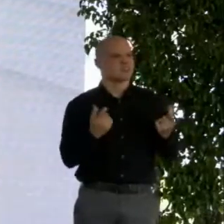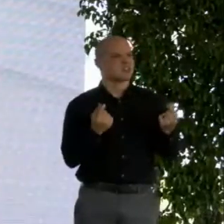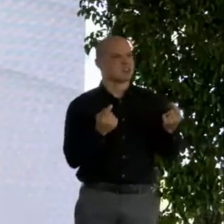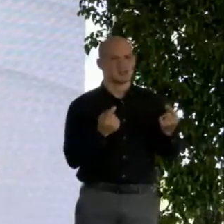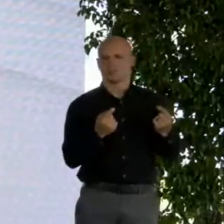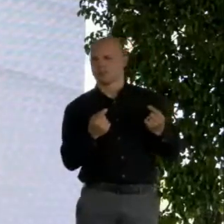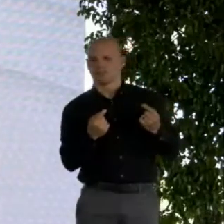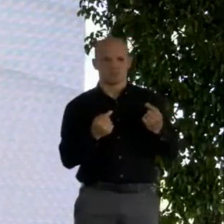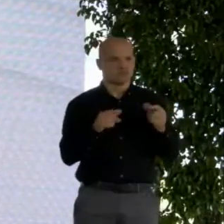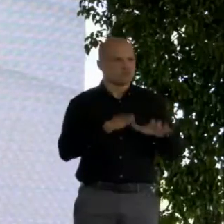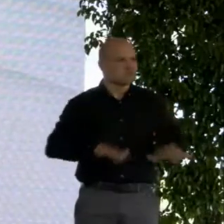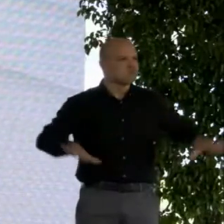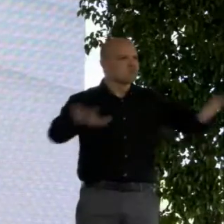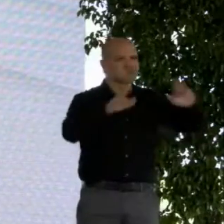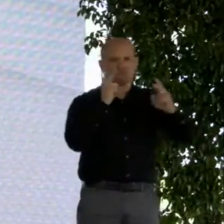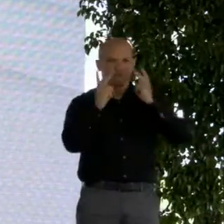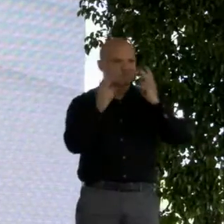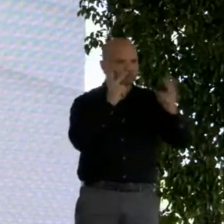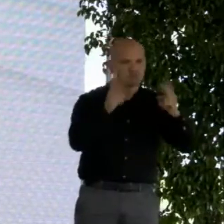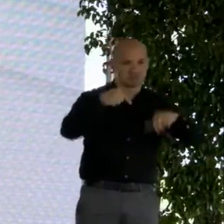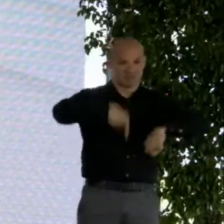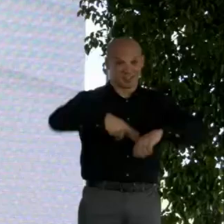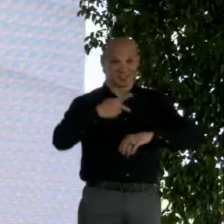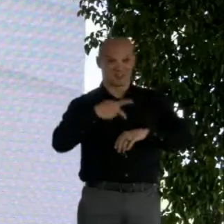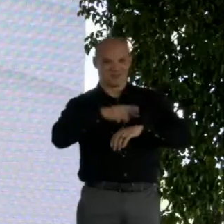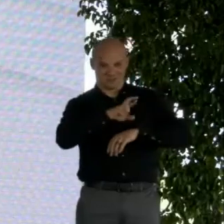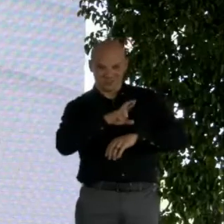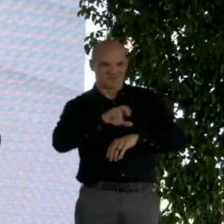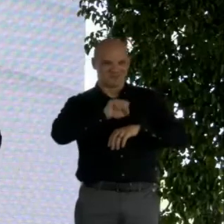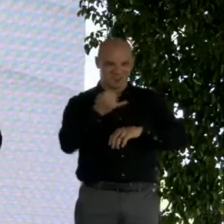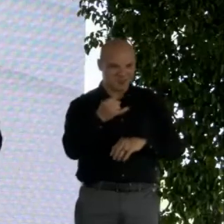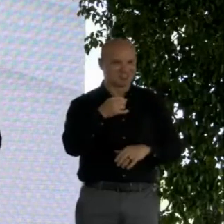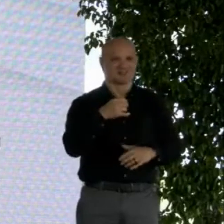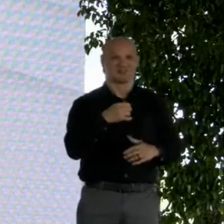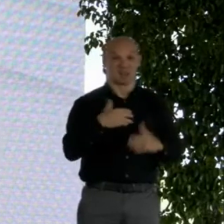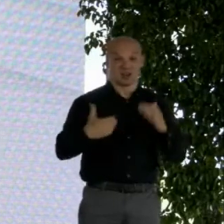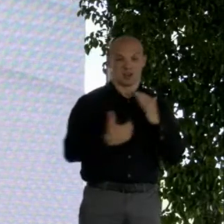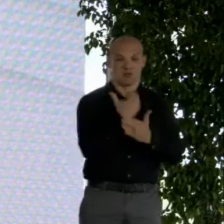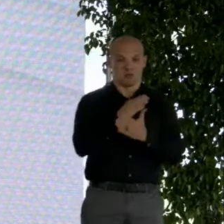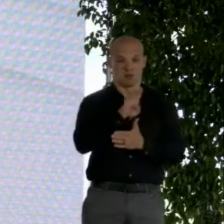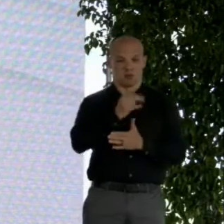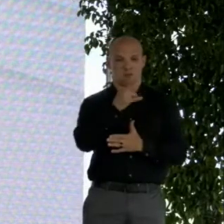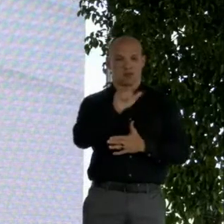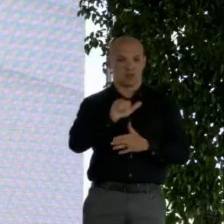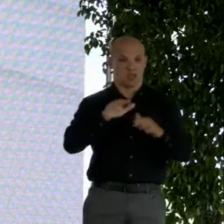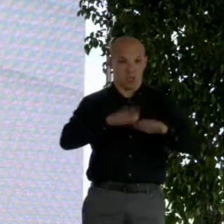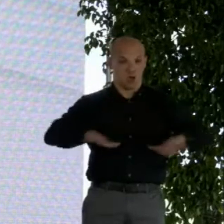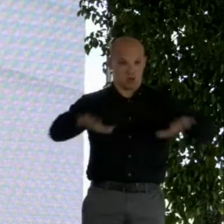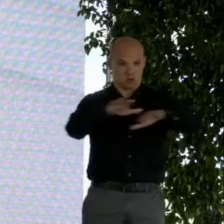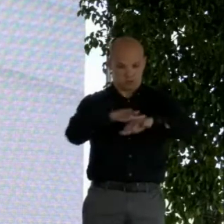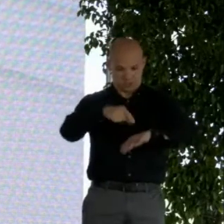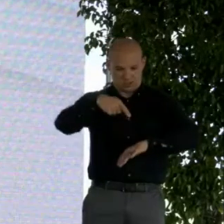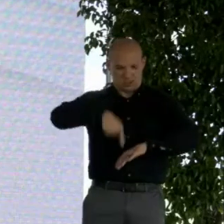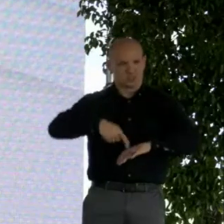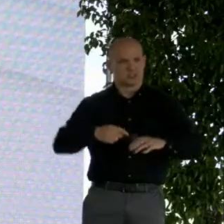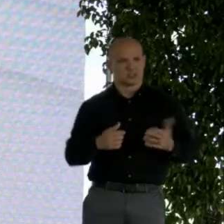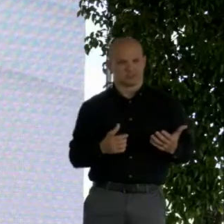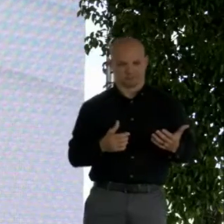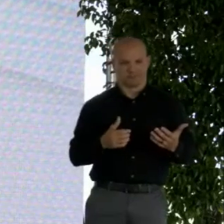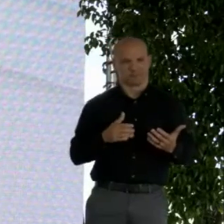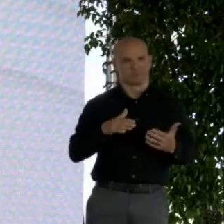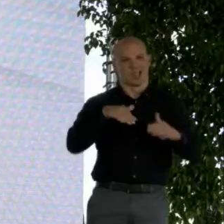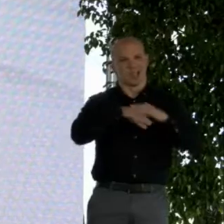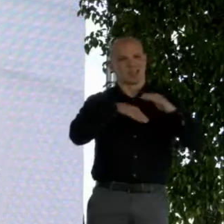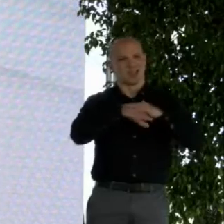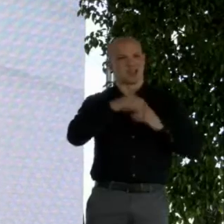disfrutar de esta zona histórica en Puerto Rico. La nueva bahía urbana en esta amplia zona a la entrada del viejo